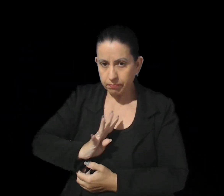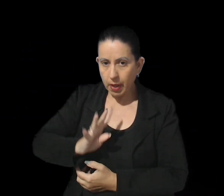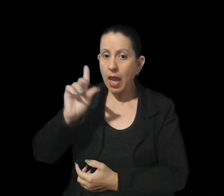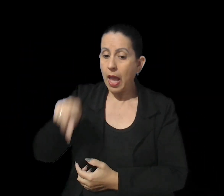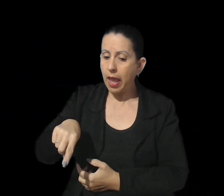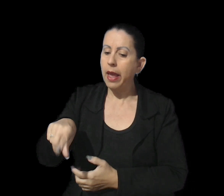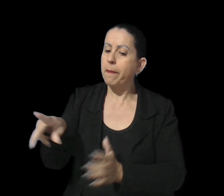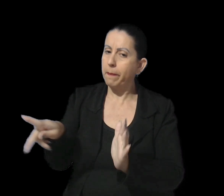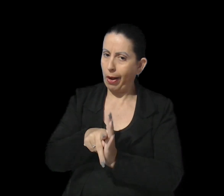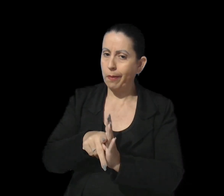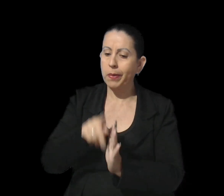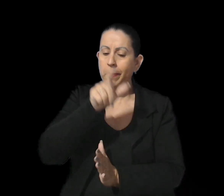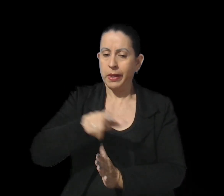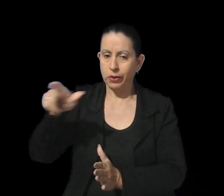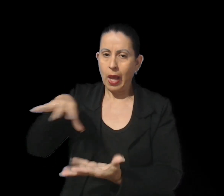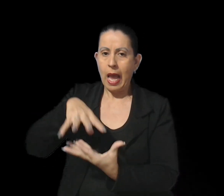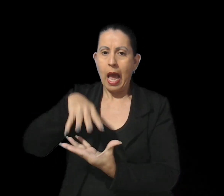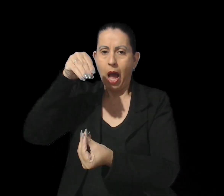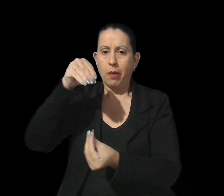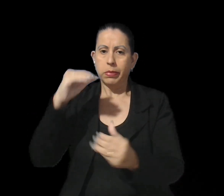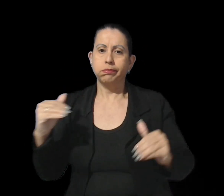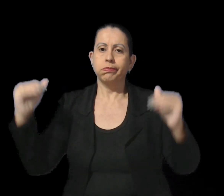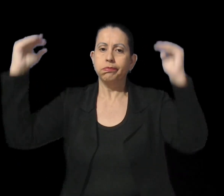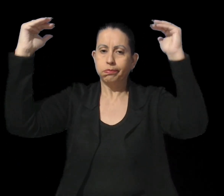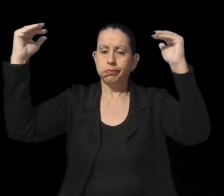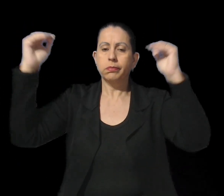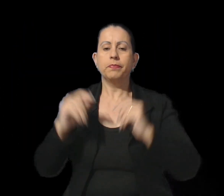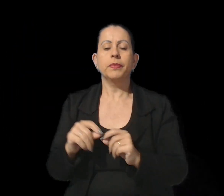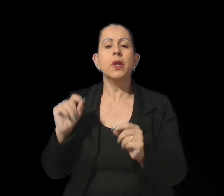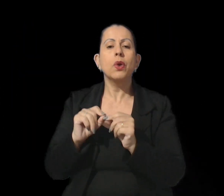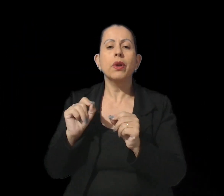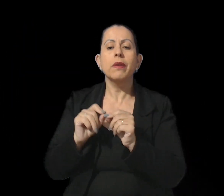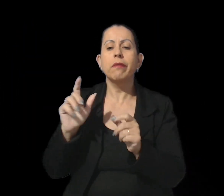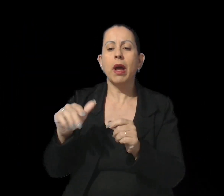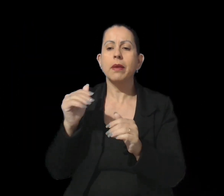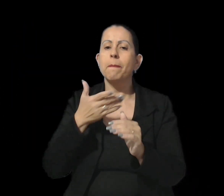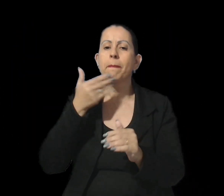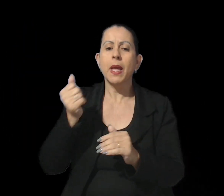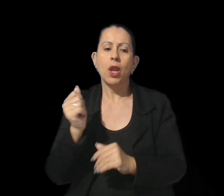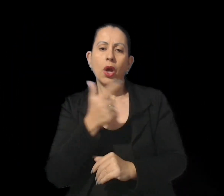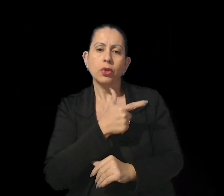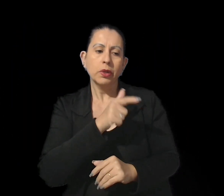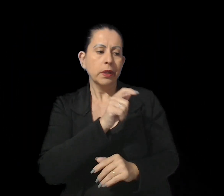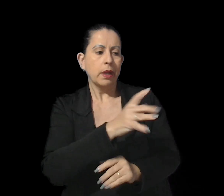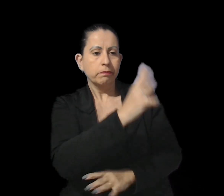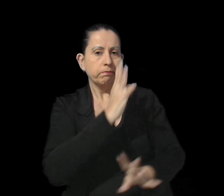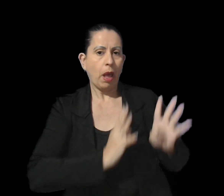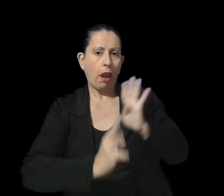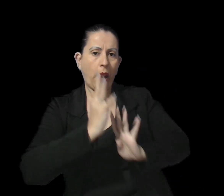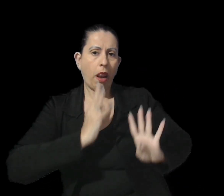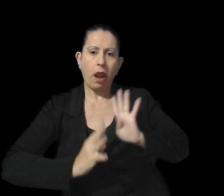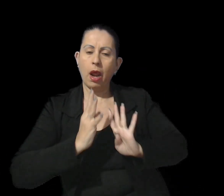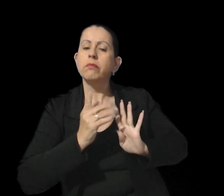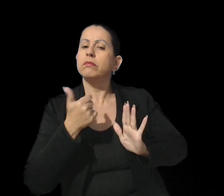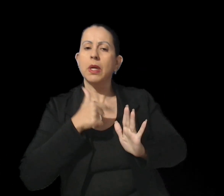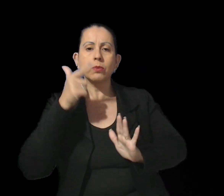alma elevada, que paira acima dos golpes que lhe possam deferir. Uma é